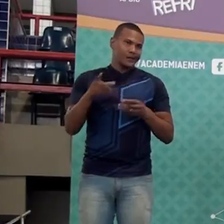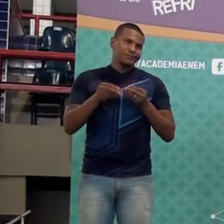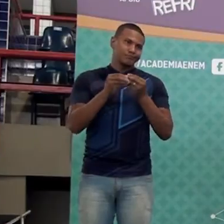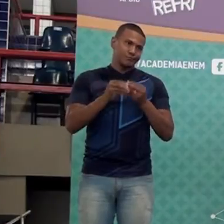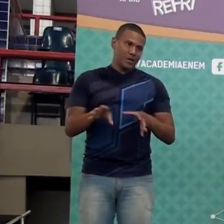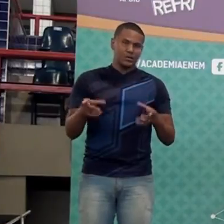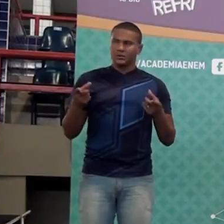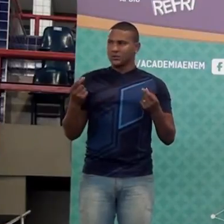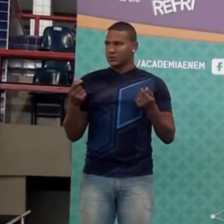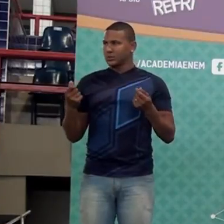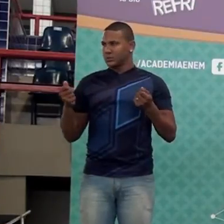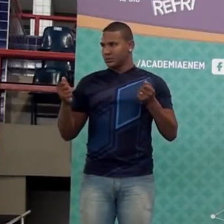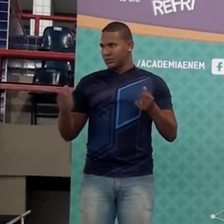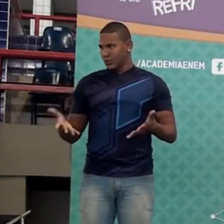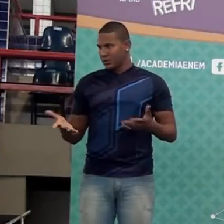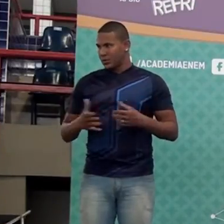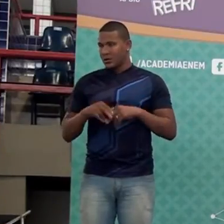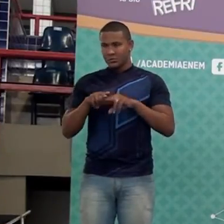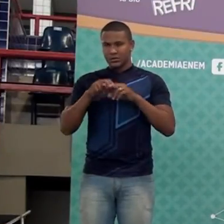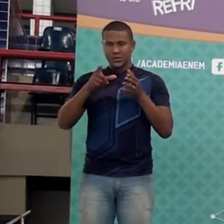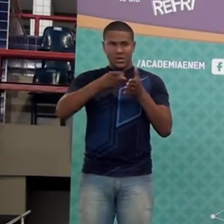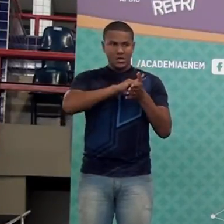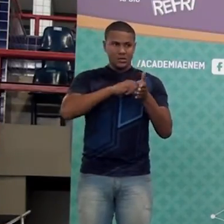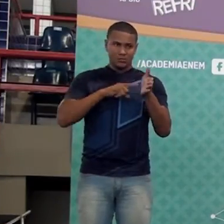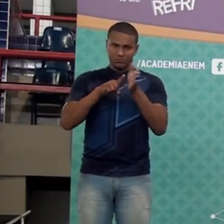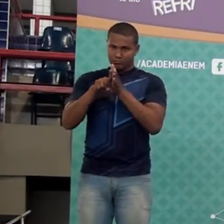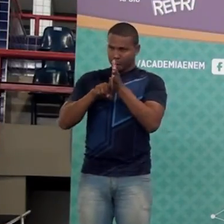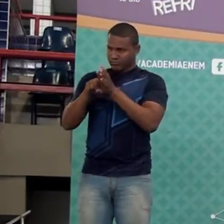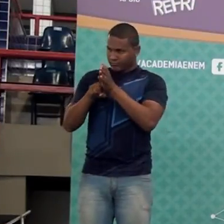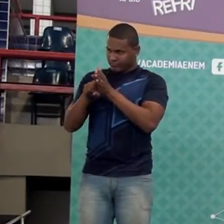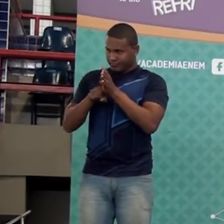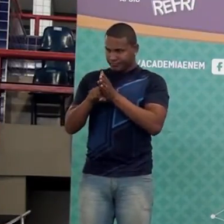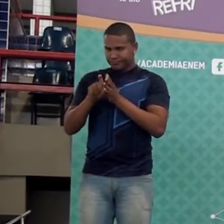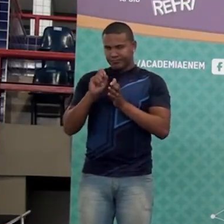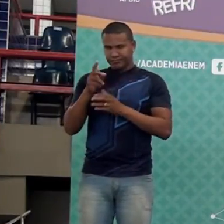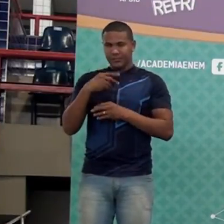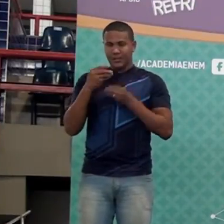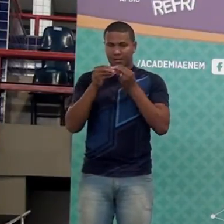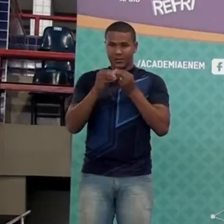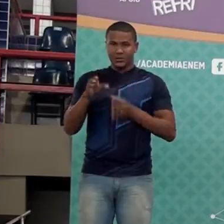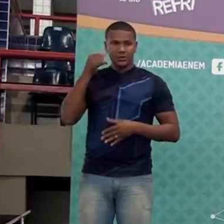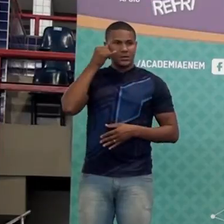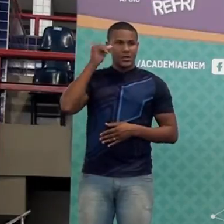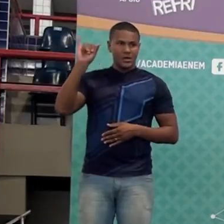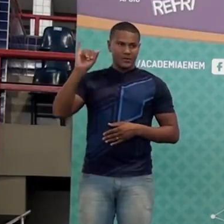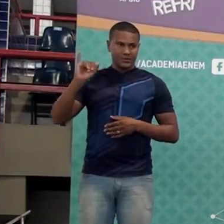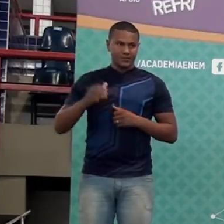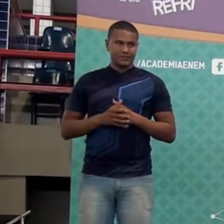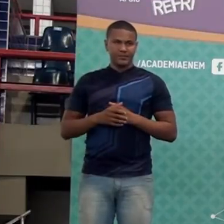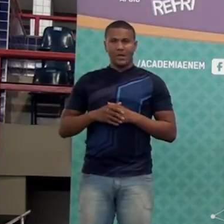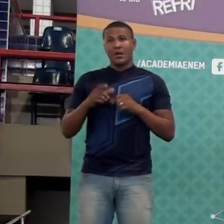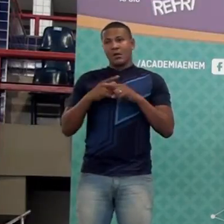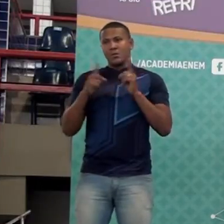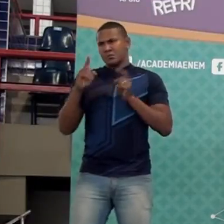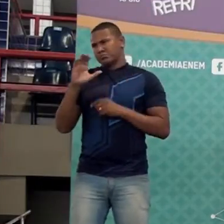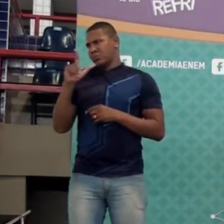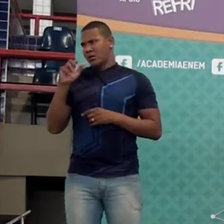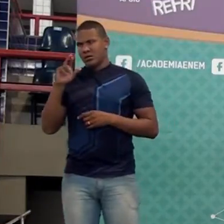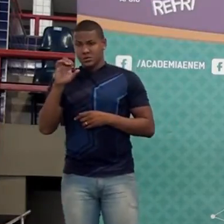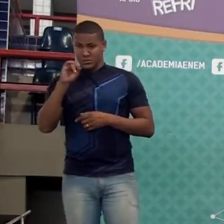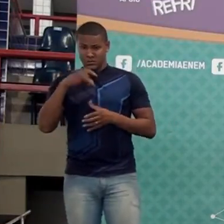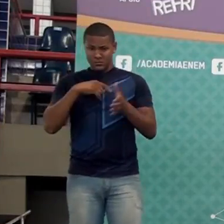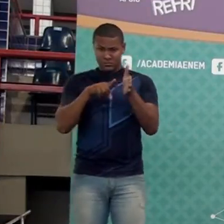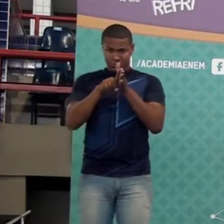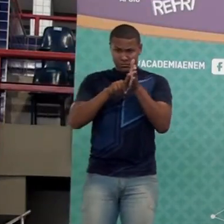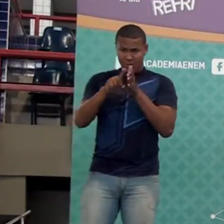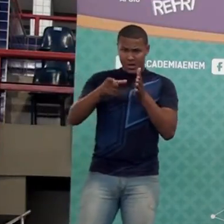realmente fazem esse estudo até para evitar prejuízo, tá? Mas não há dúvida que se você fizer esses estudos